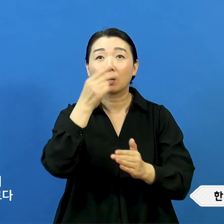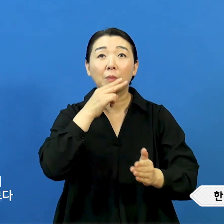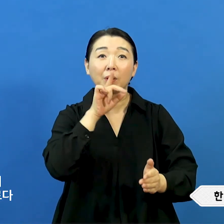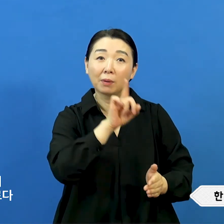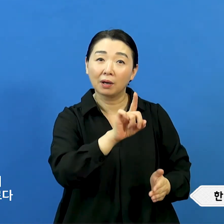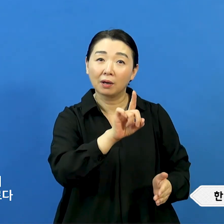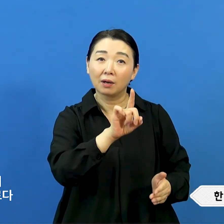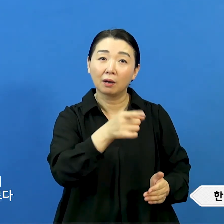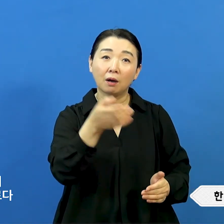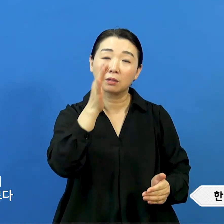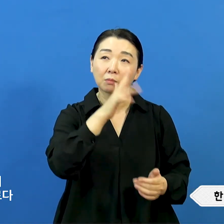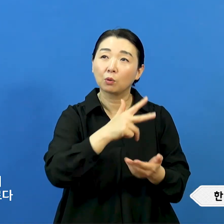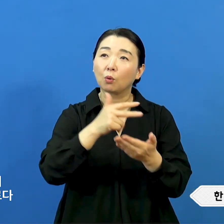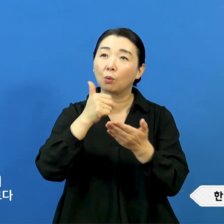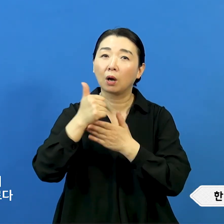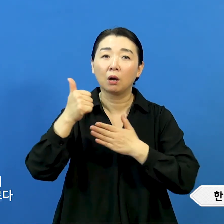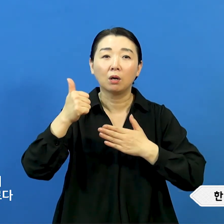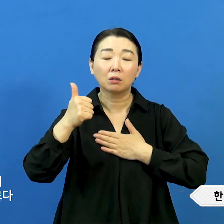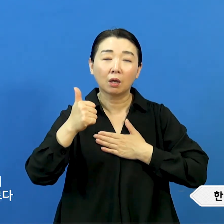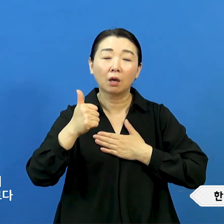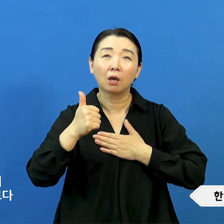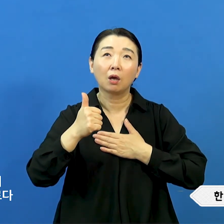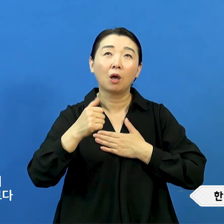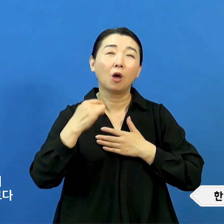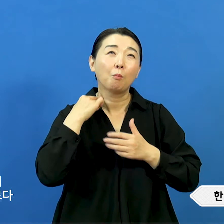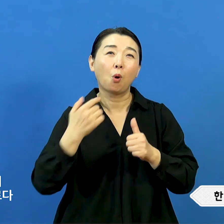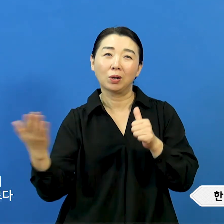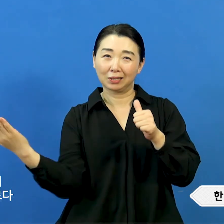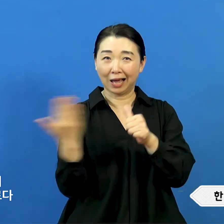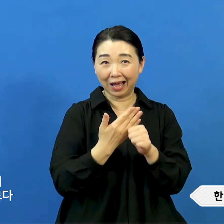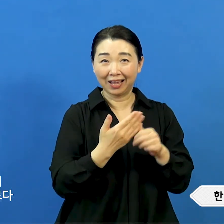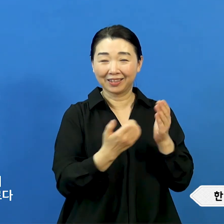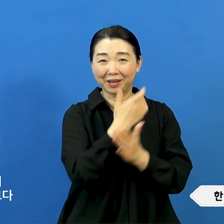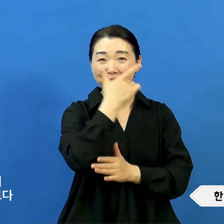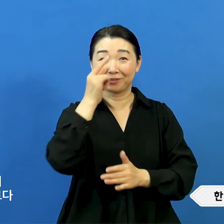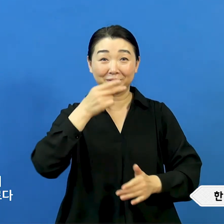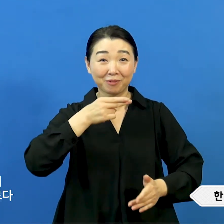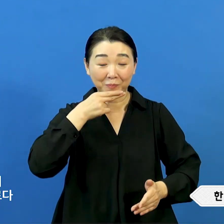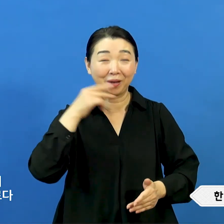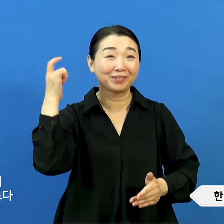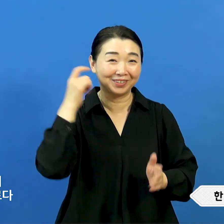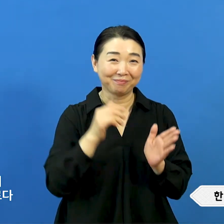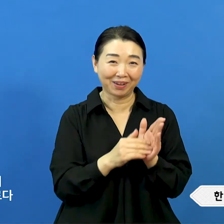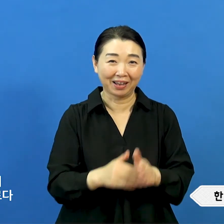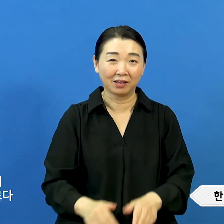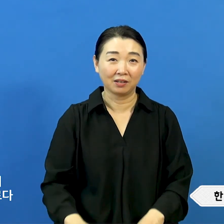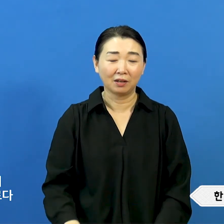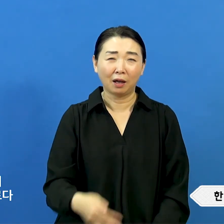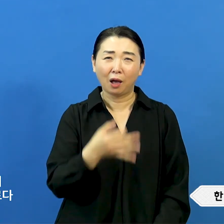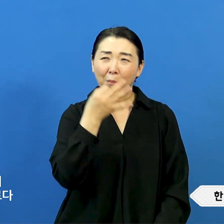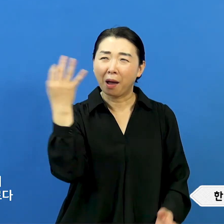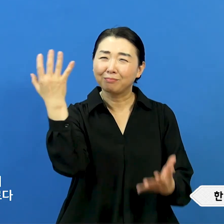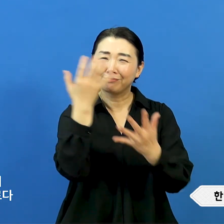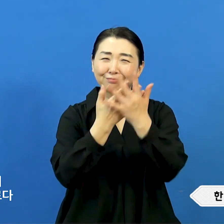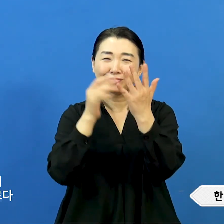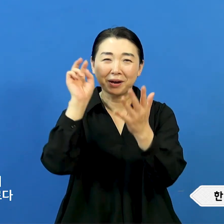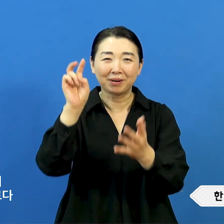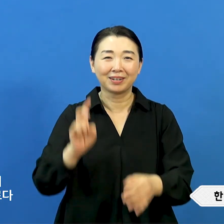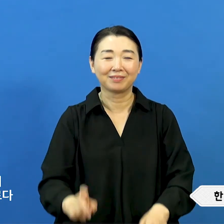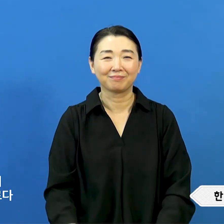하는데, 여호와는 내 목 자르시니 내게 부족함이 없으리라, 그렇게 들었습니다. 발음이 좀 분명하지 않았던